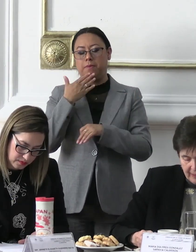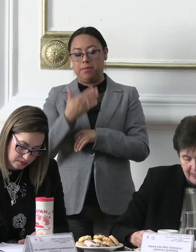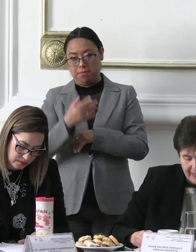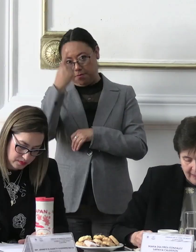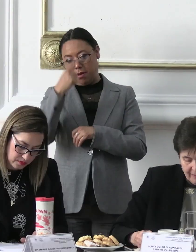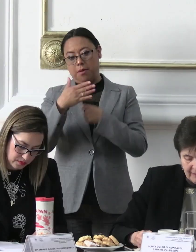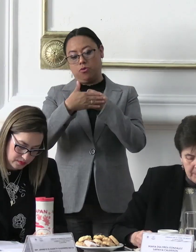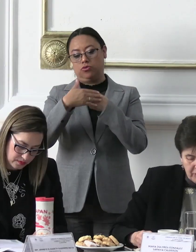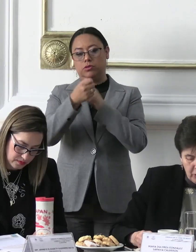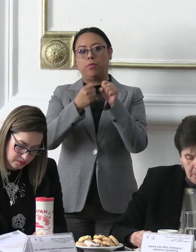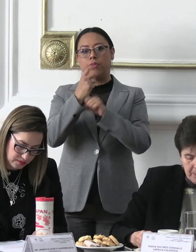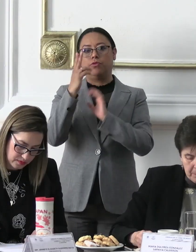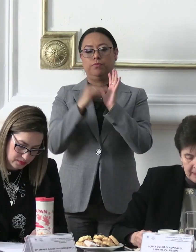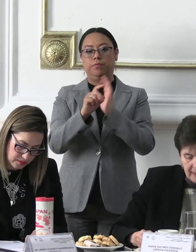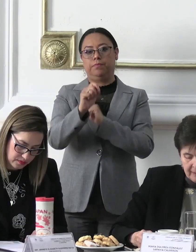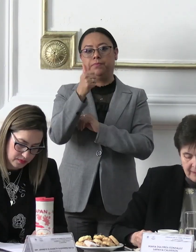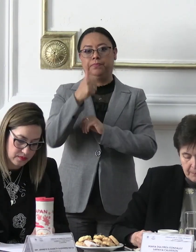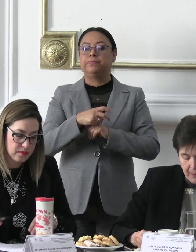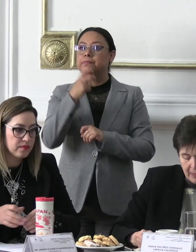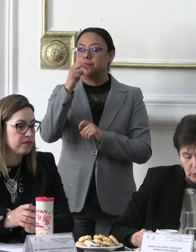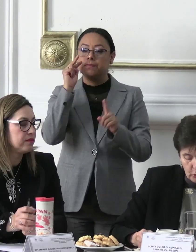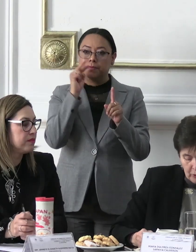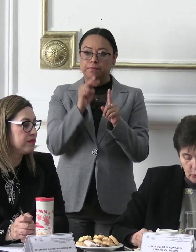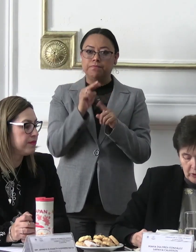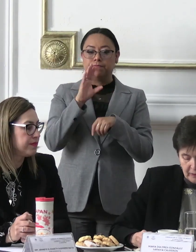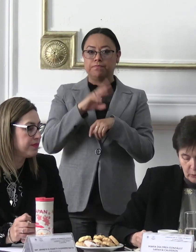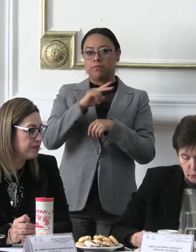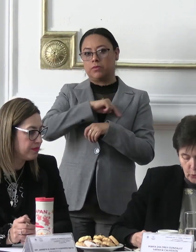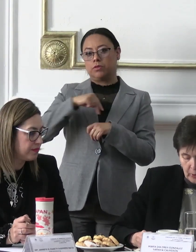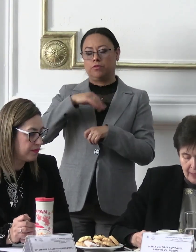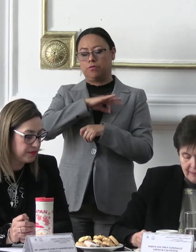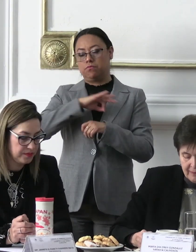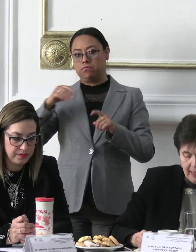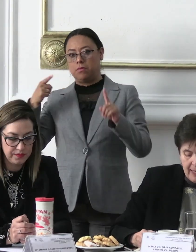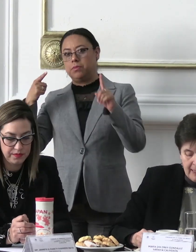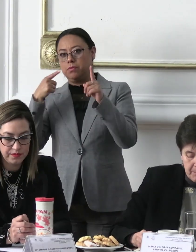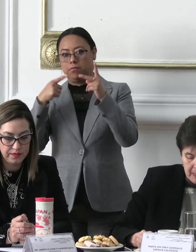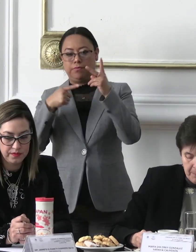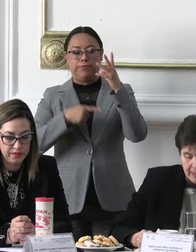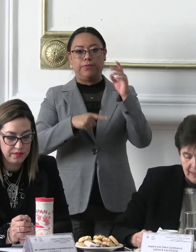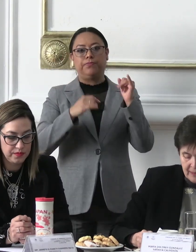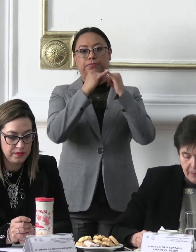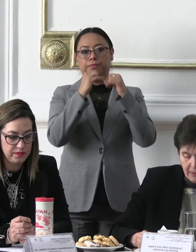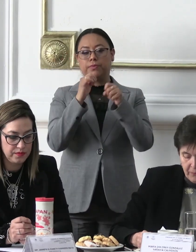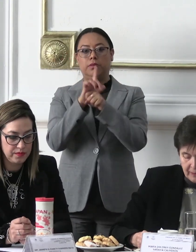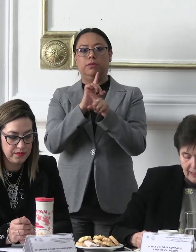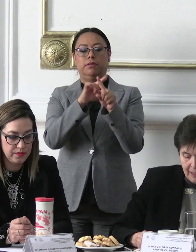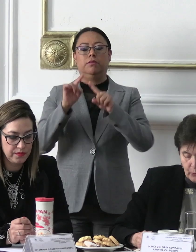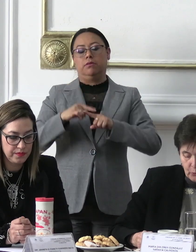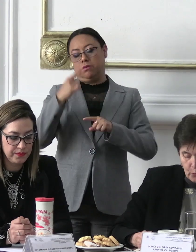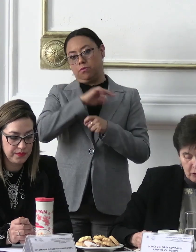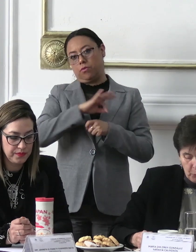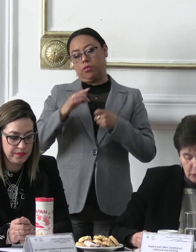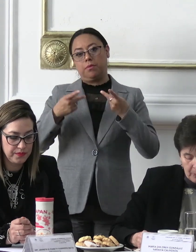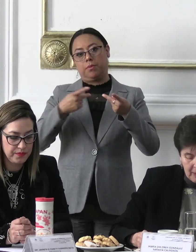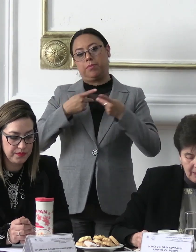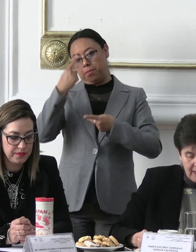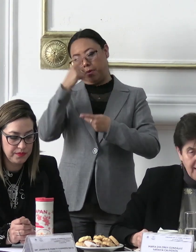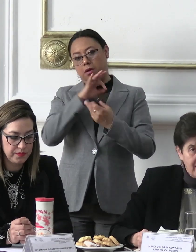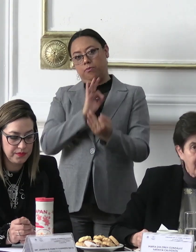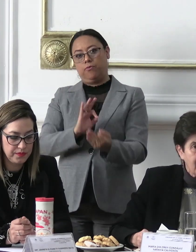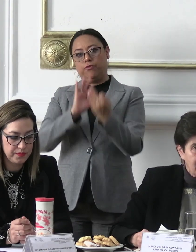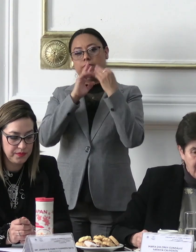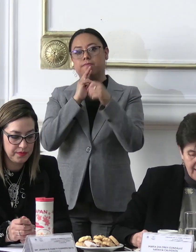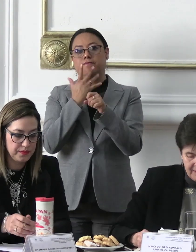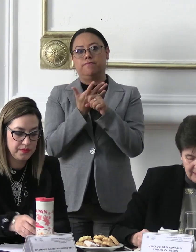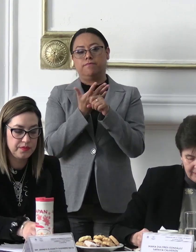2026. Esta visión permite anticipar los retos institucionales y prepararse para enfrentarlos con